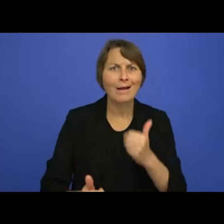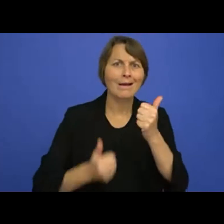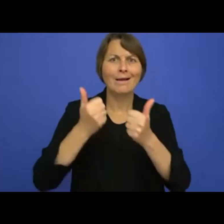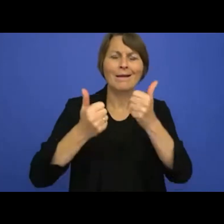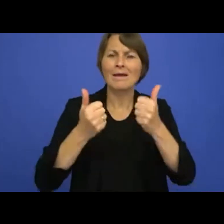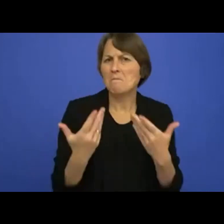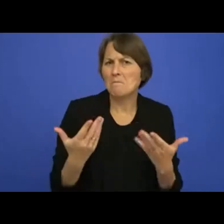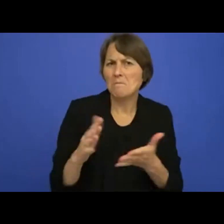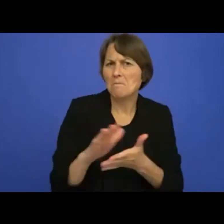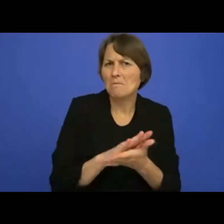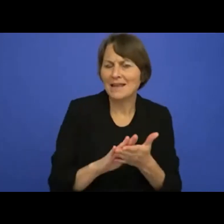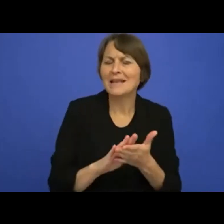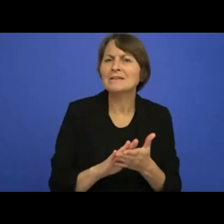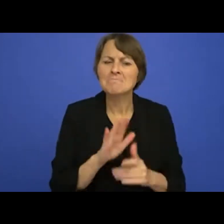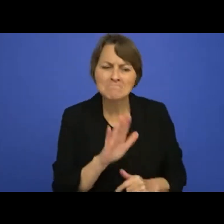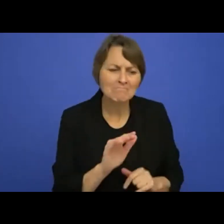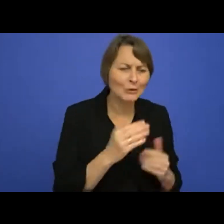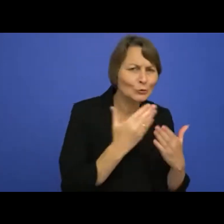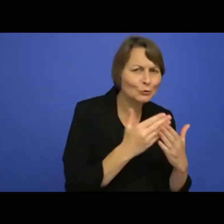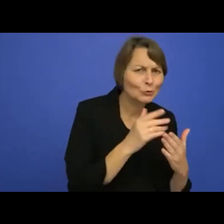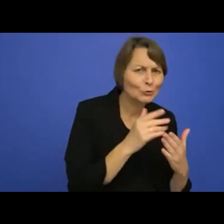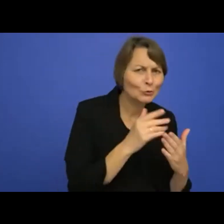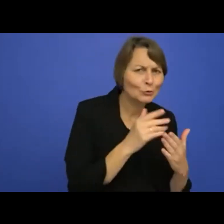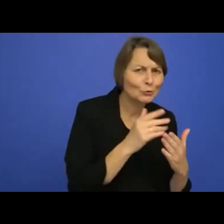a une signification différente selon les besoins, selon les enfants.